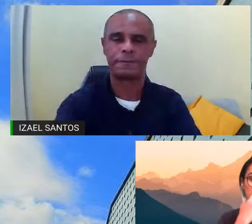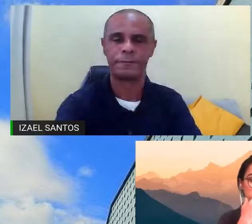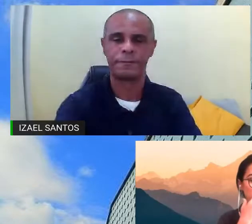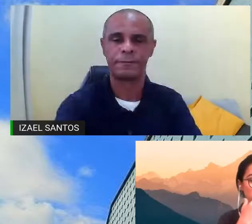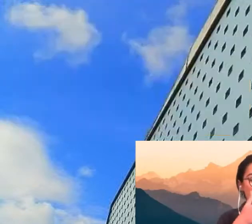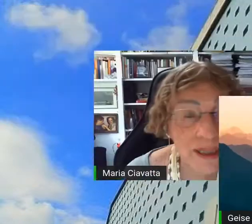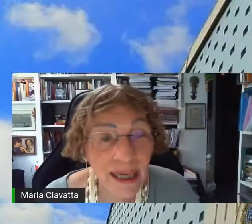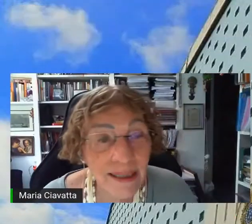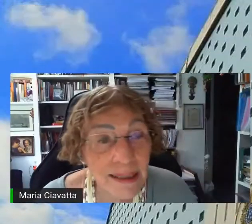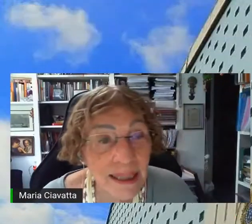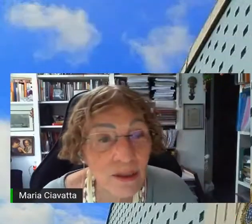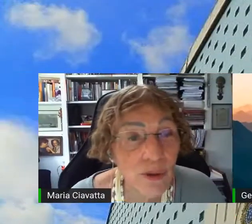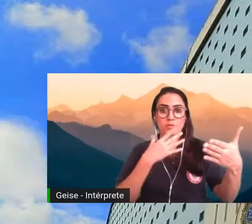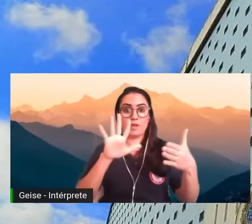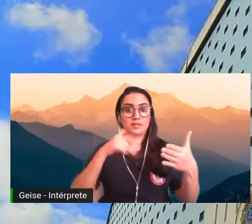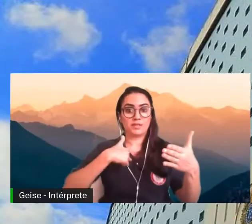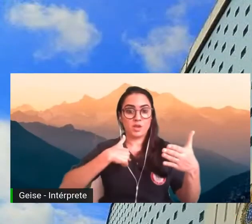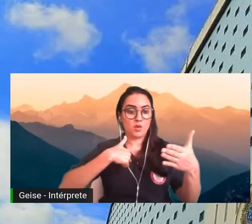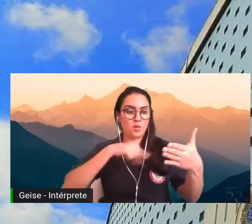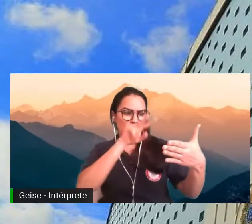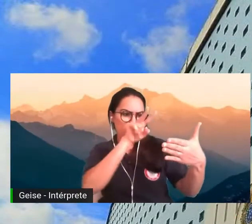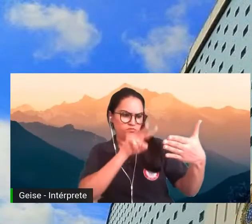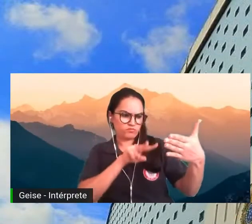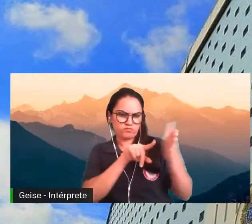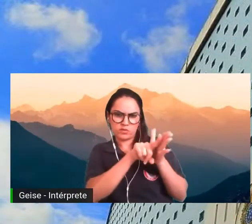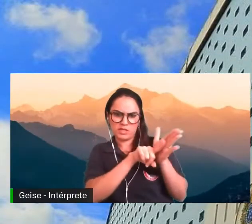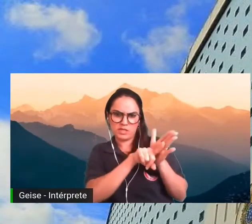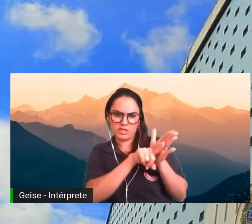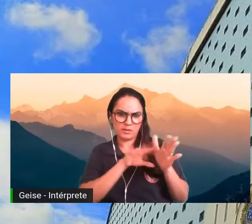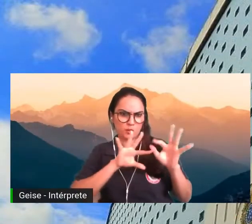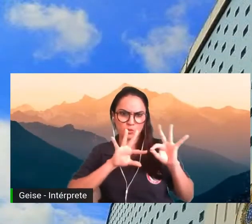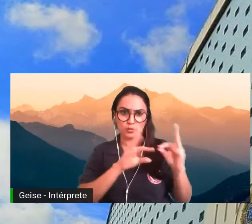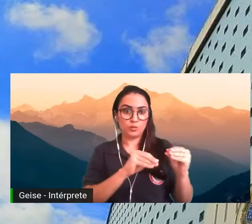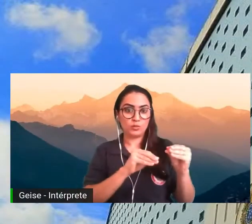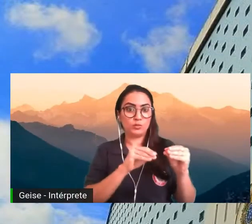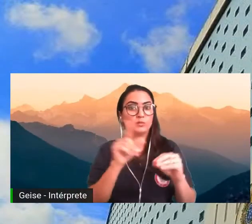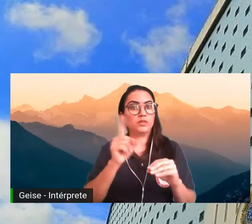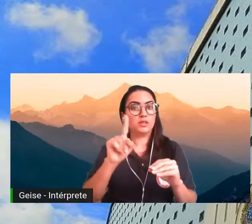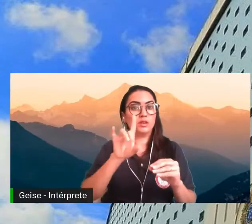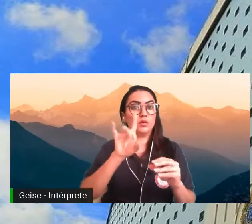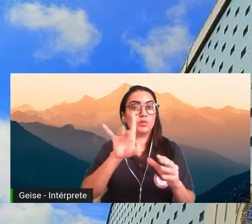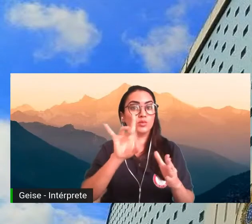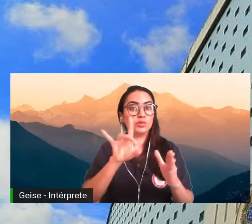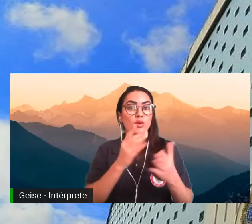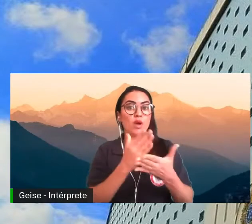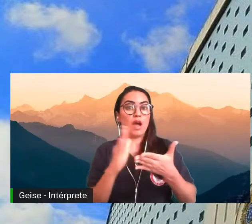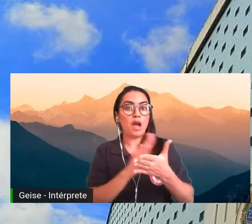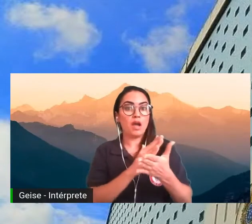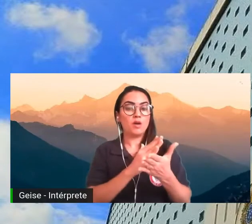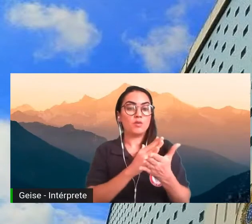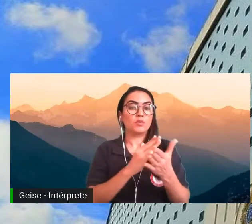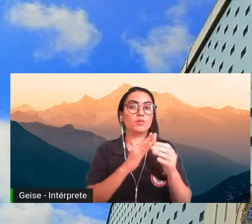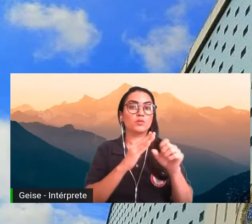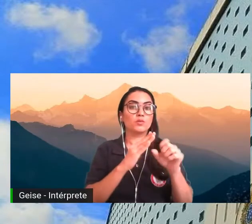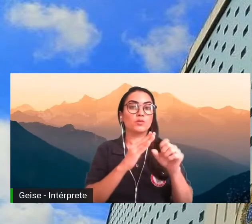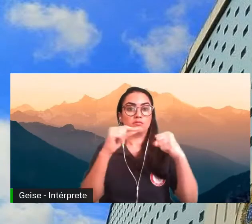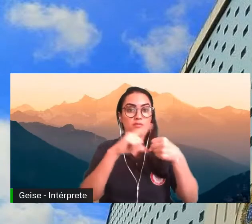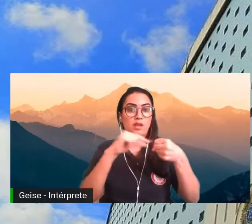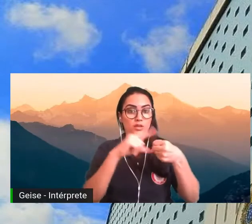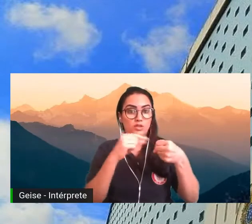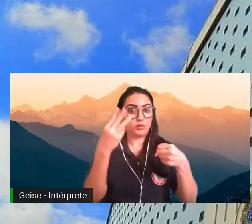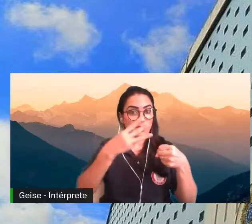inteiro. Eu estou analisando apenas os incisos do artigo 3º. Vou analisar,